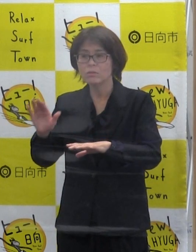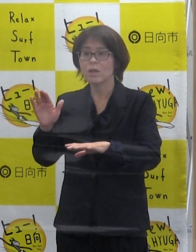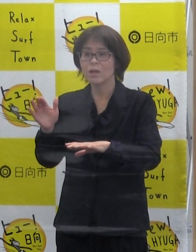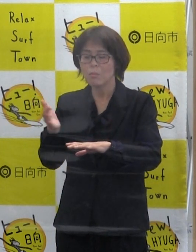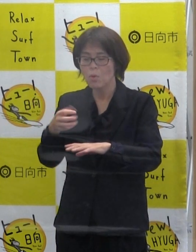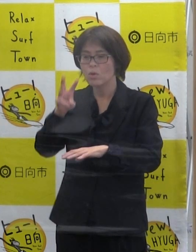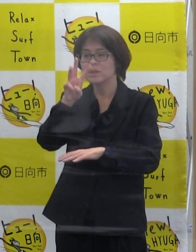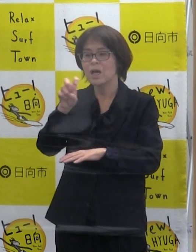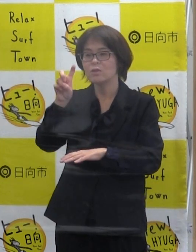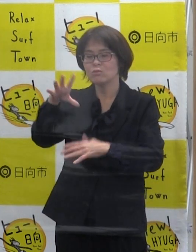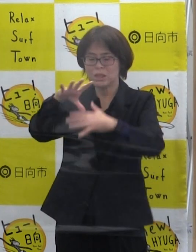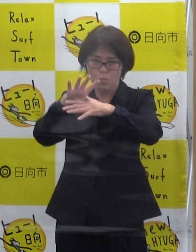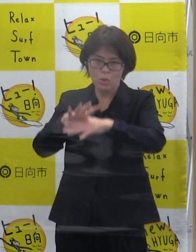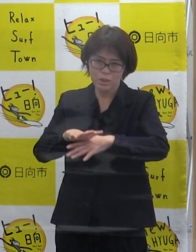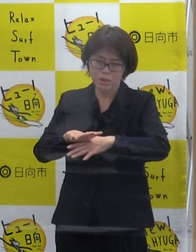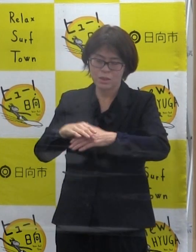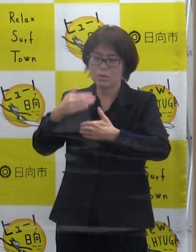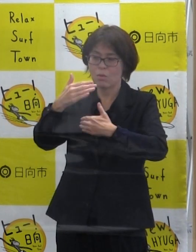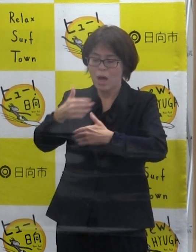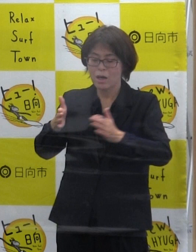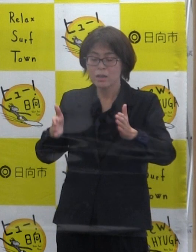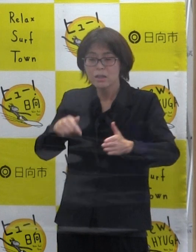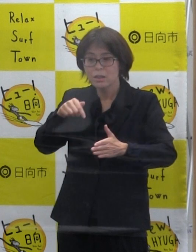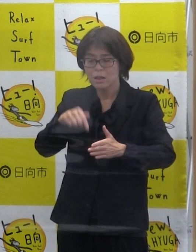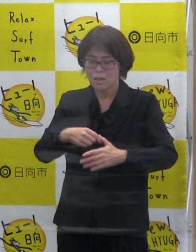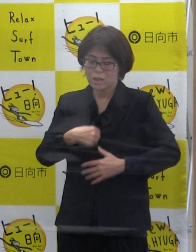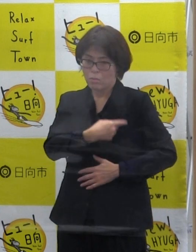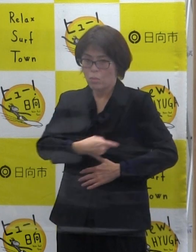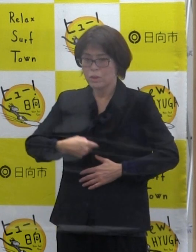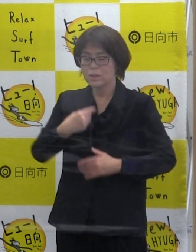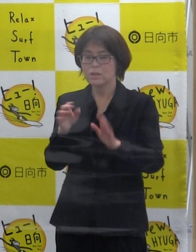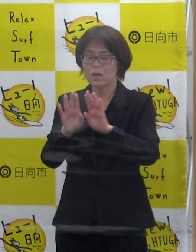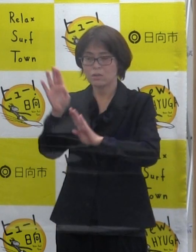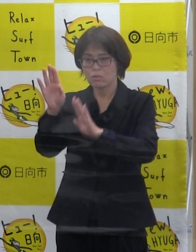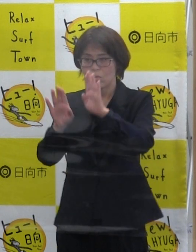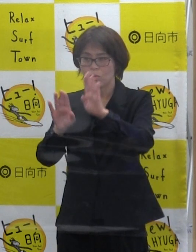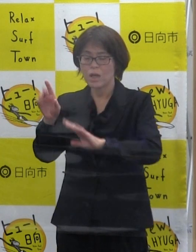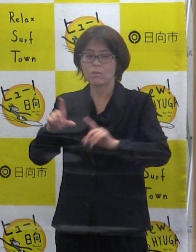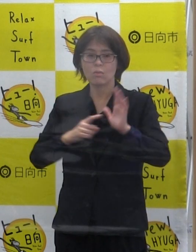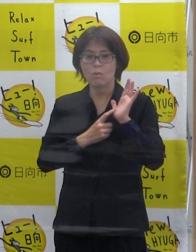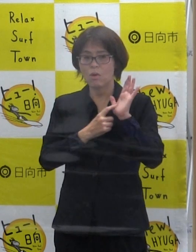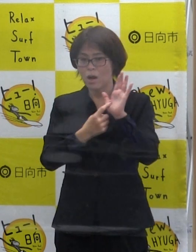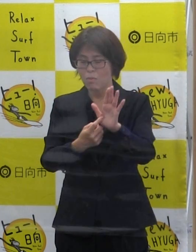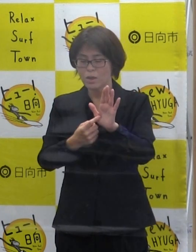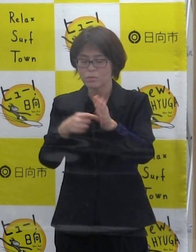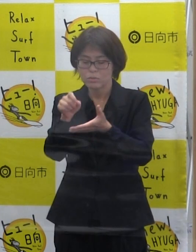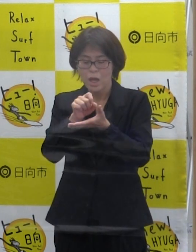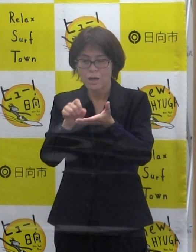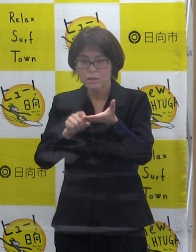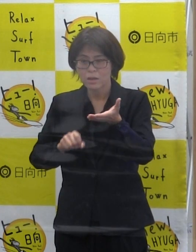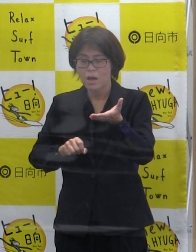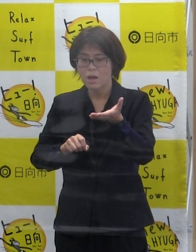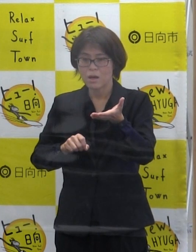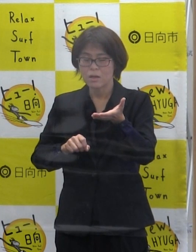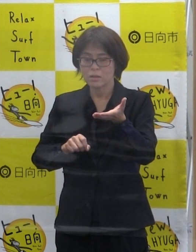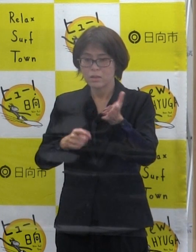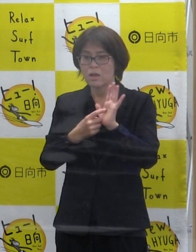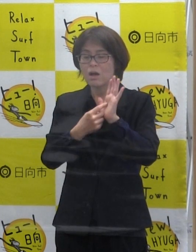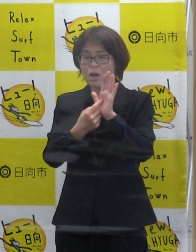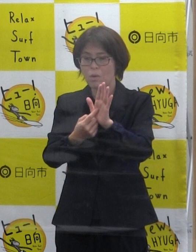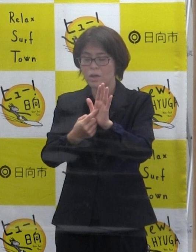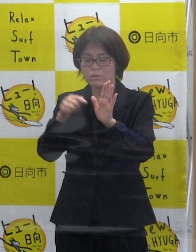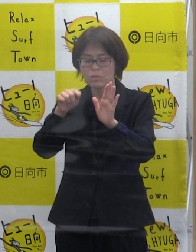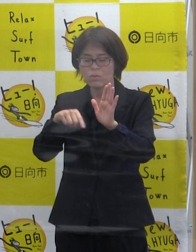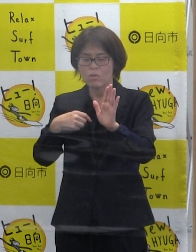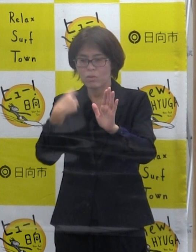一文字という制約の中で感情や情景を表現する短歌に現れるその